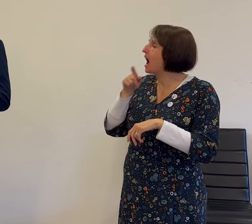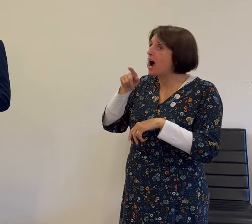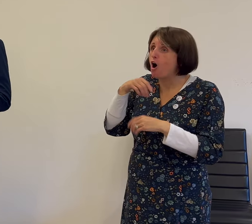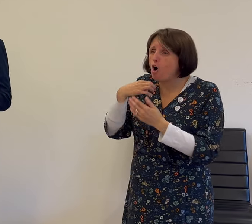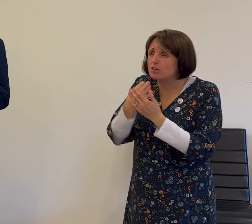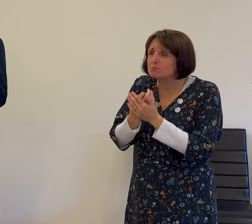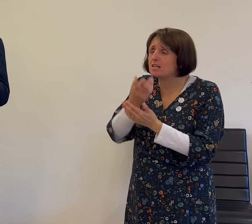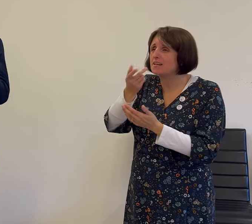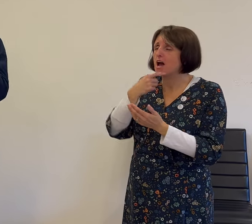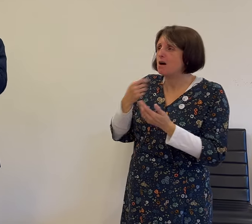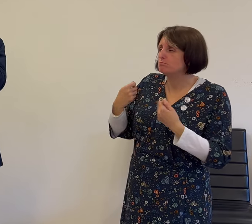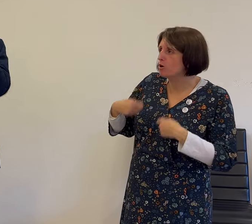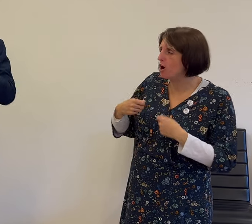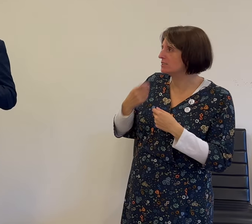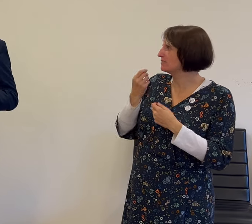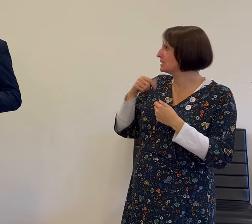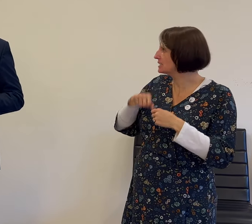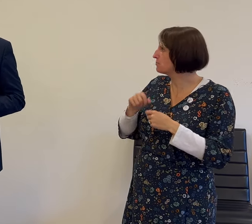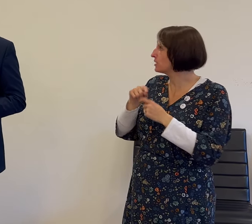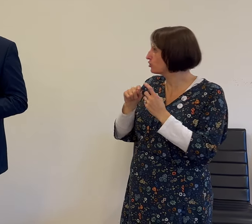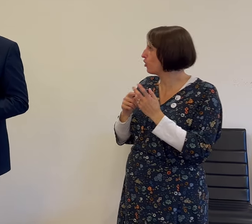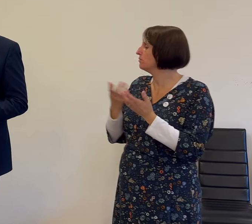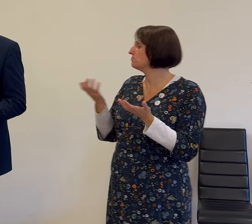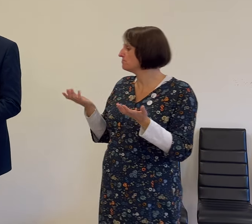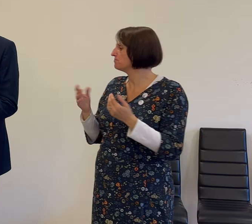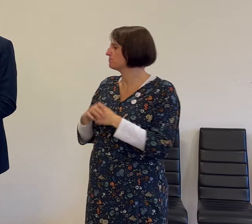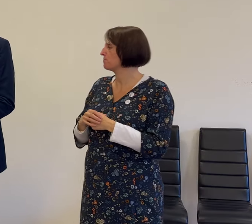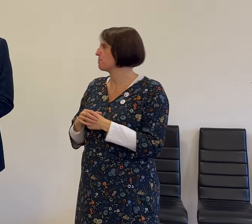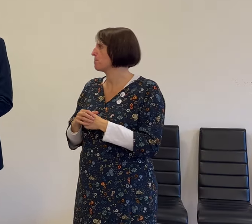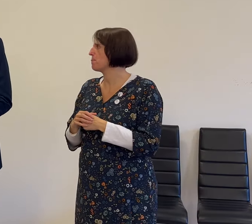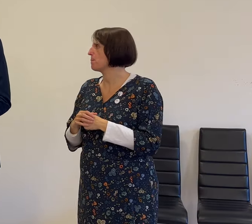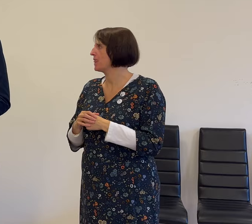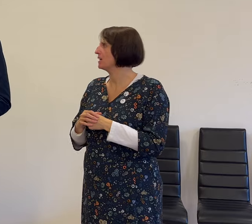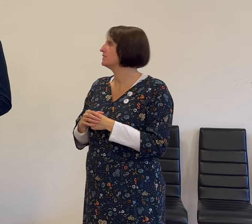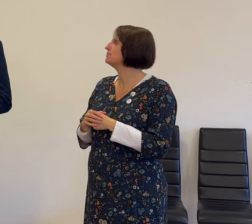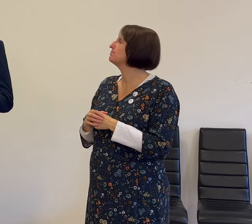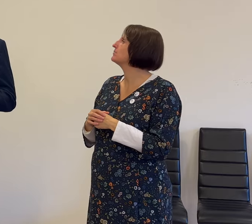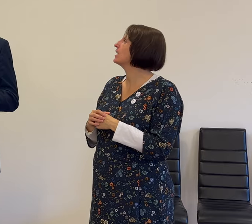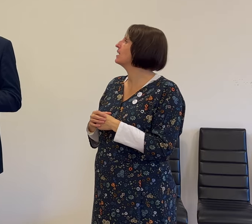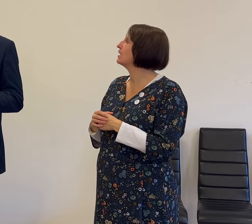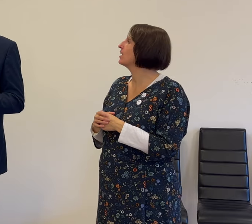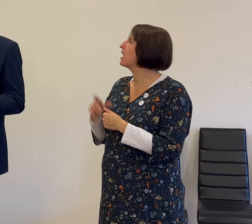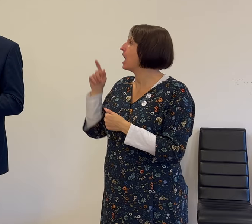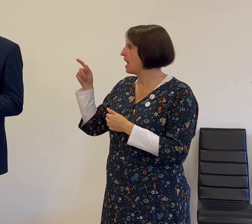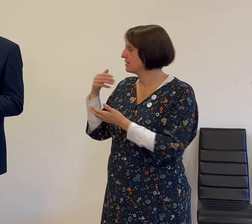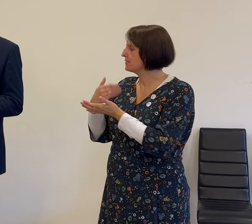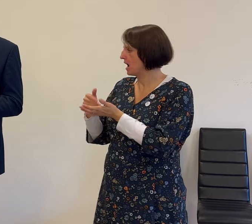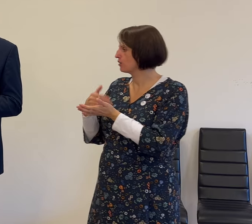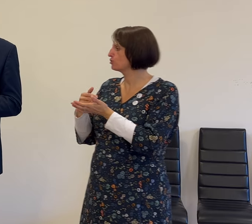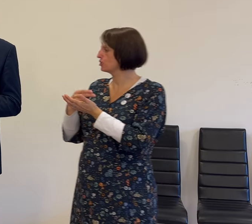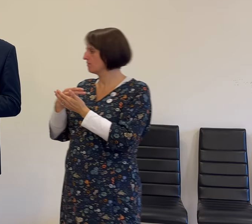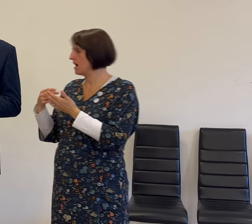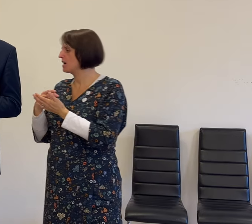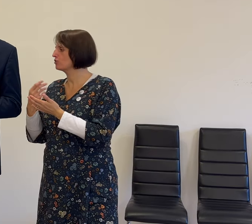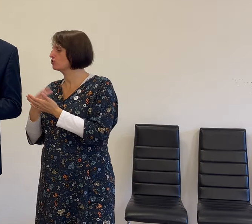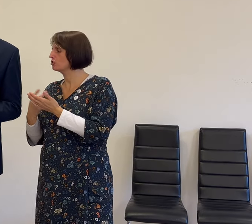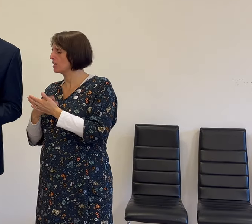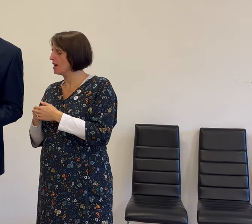dají, možná mu nejde na rozum, že se nikdo nehlásí, tak v 28. verši to uslyší jeho nejstarší